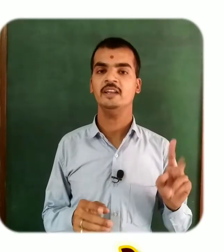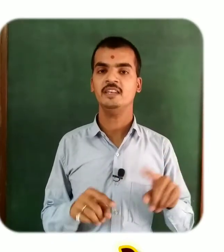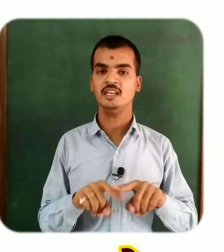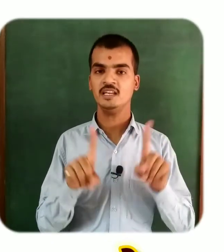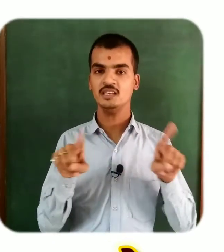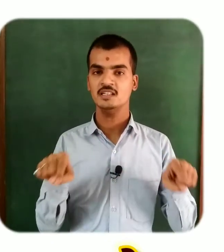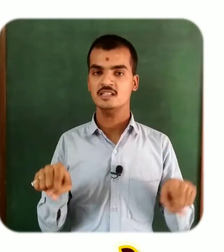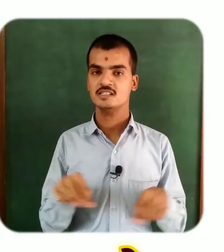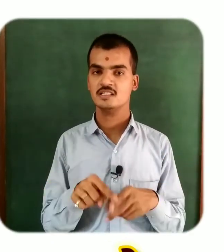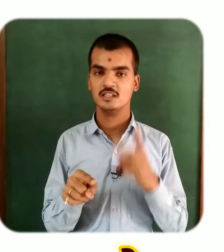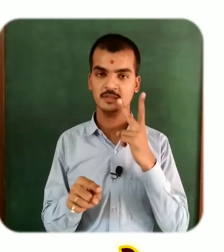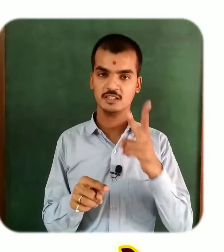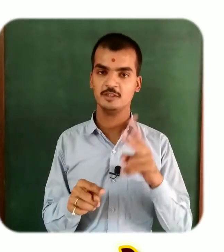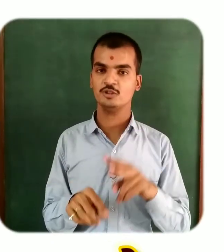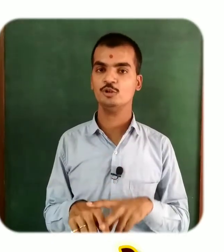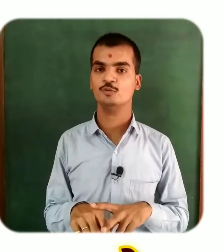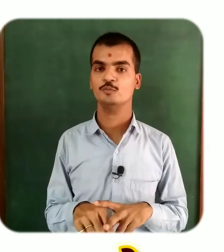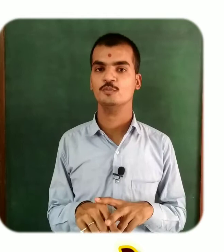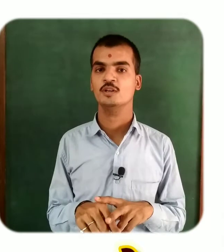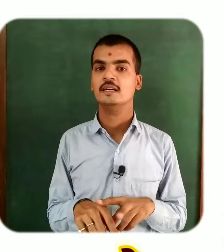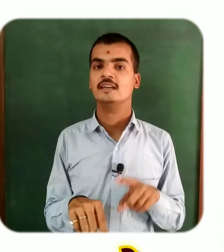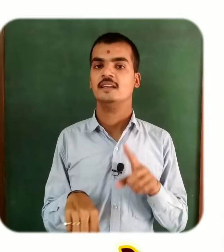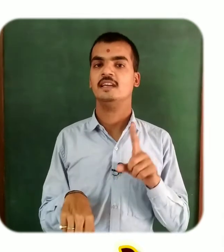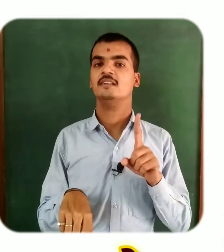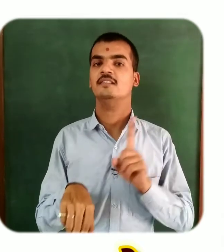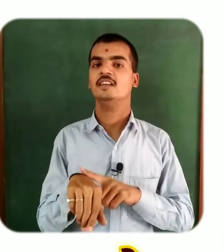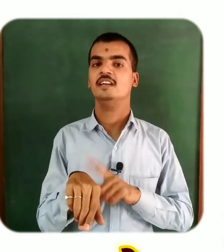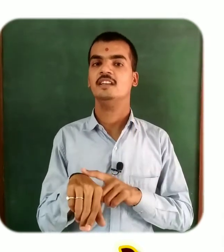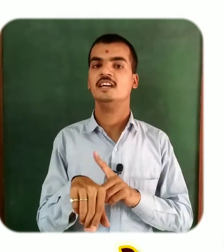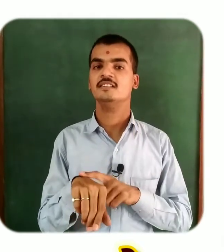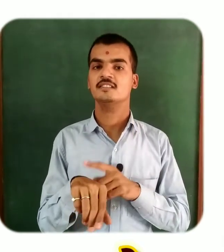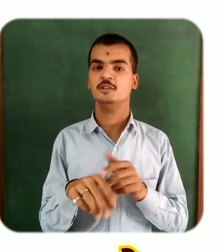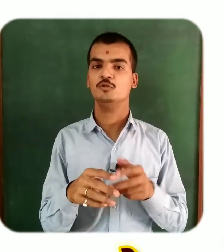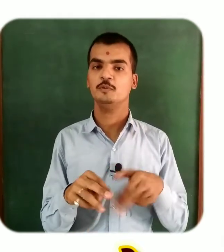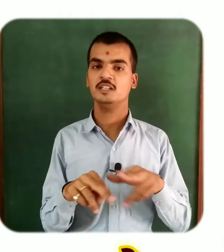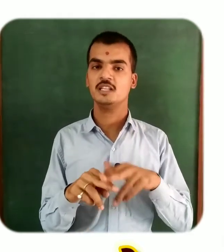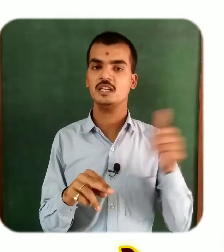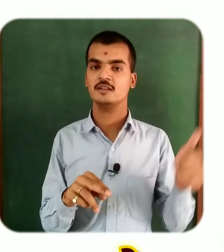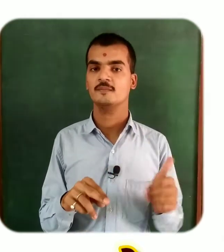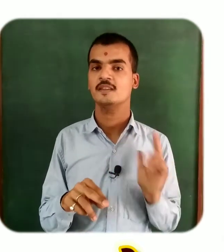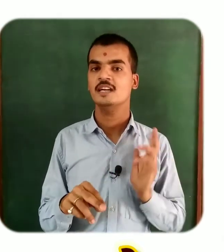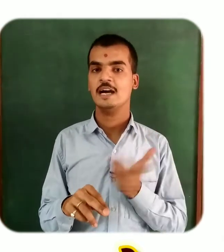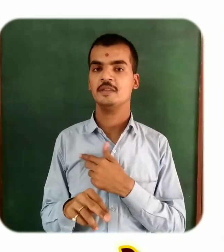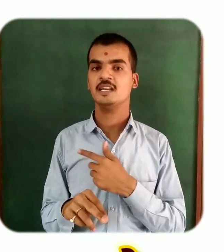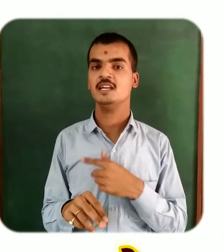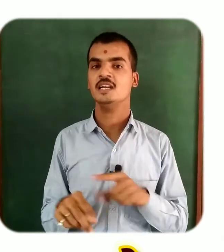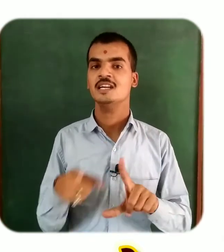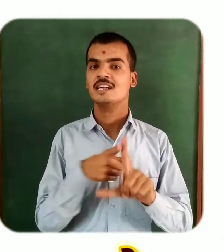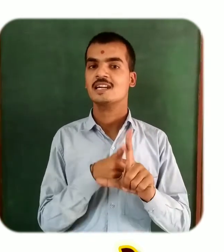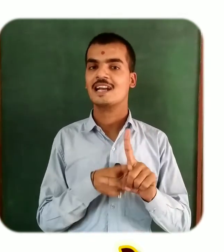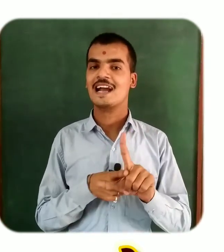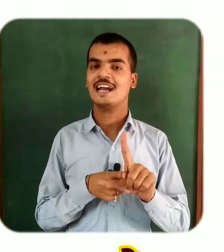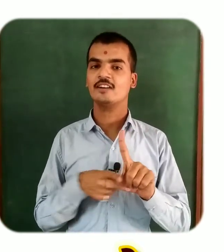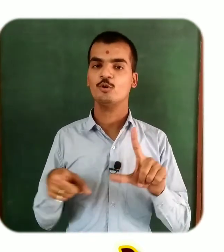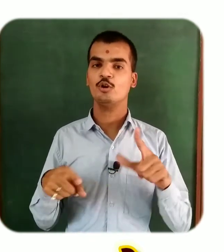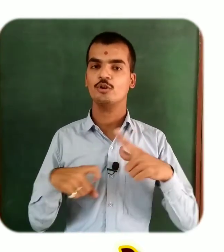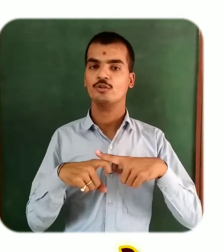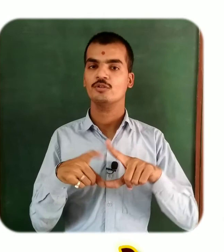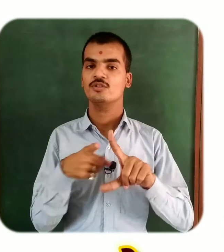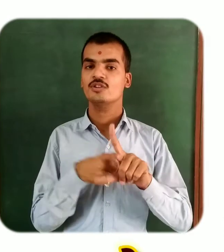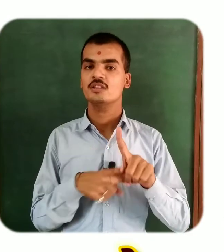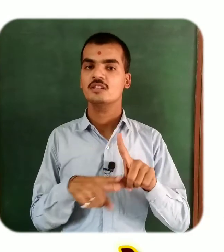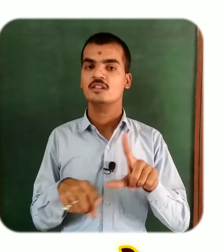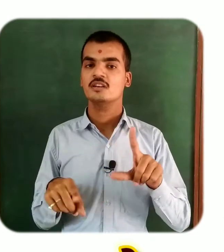આ બંને ચિત્રમાં તમે જોયું કે ઘડિયાળના સમય ઉપરથી આપણે